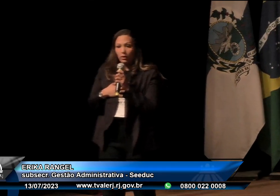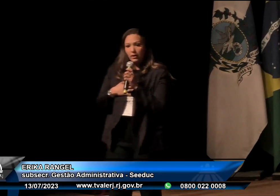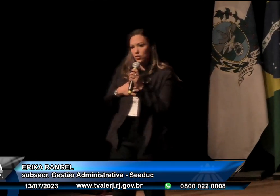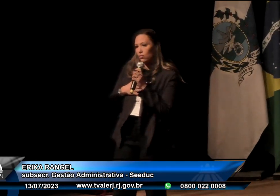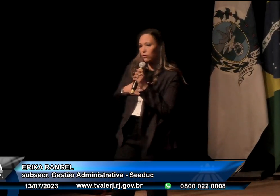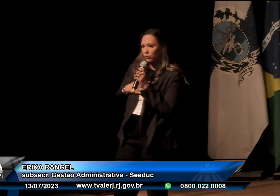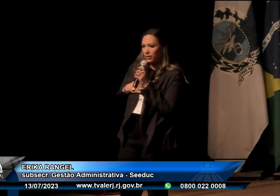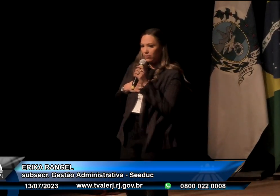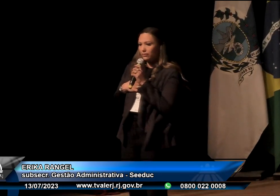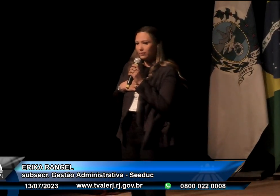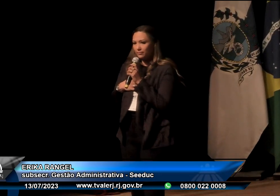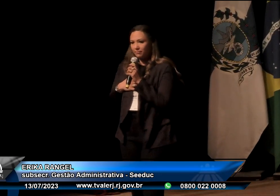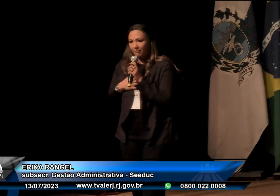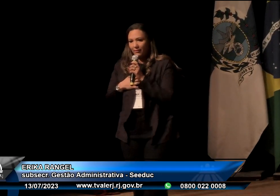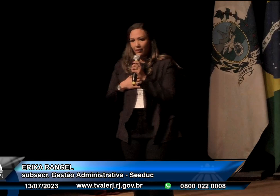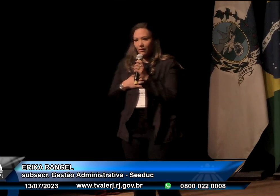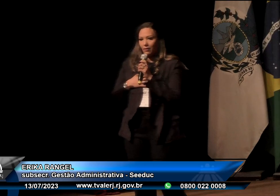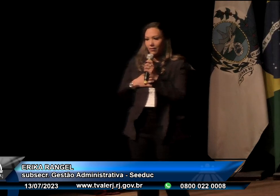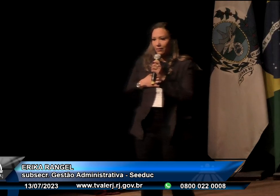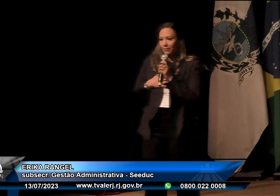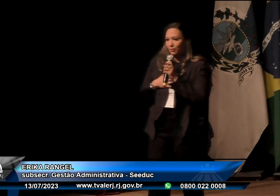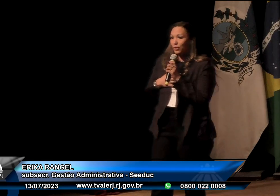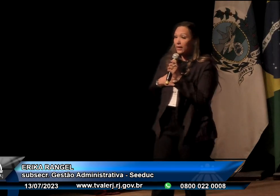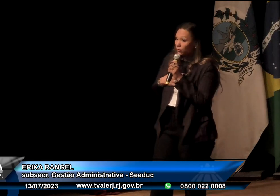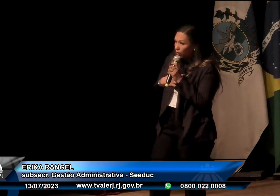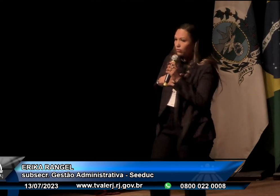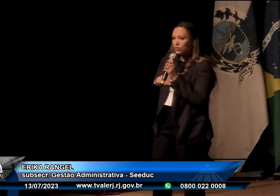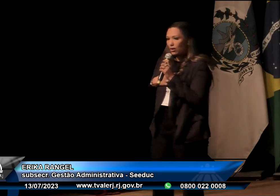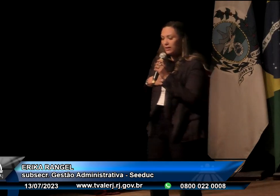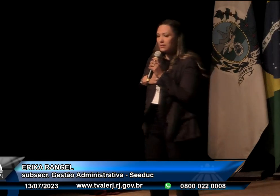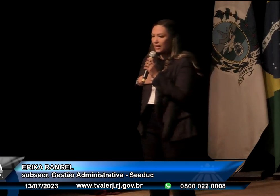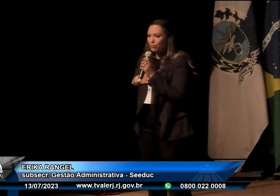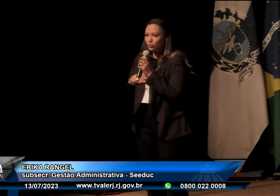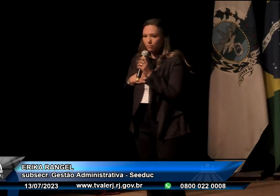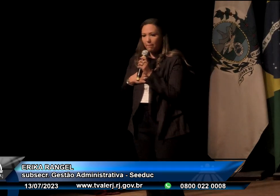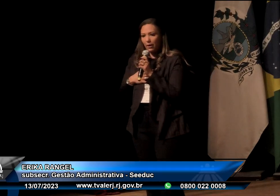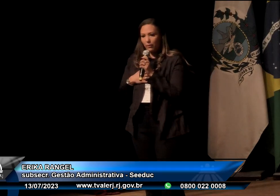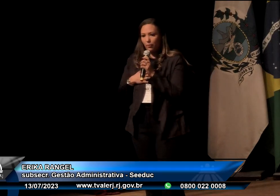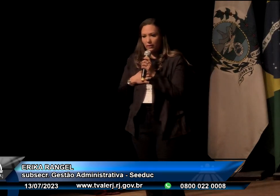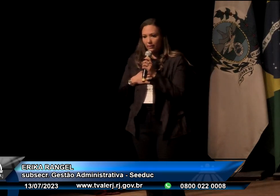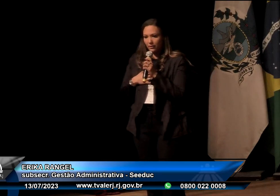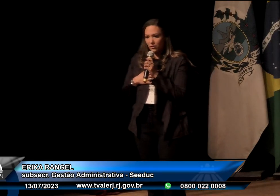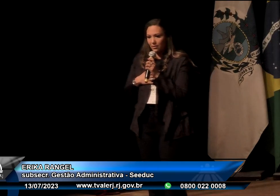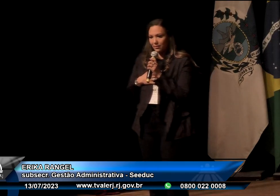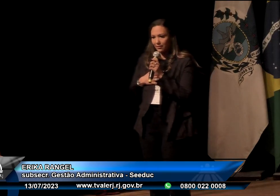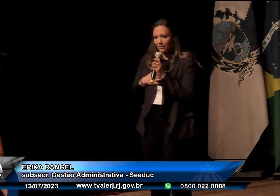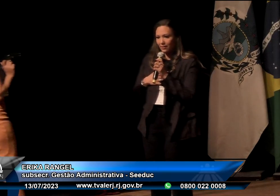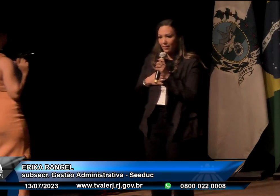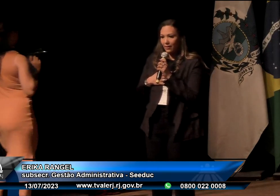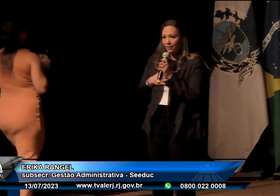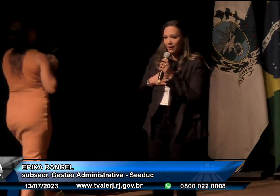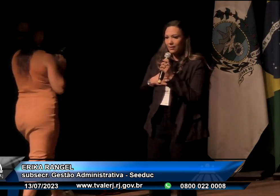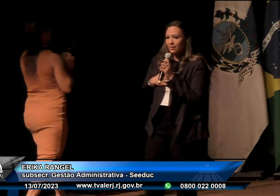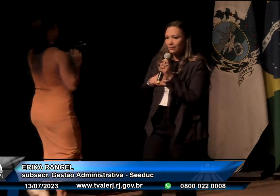é tão grande quanto meu porque todos nós temos um papel importante